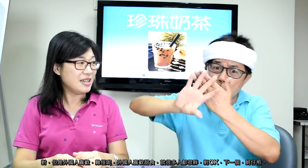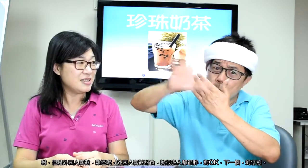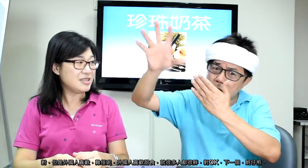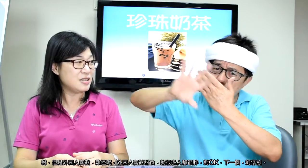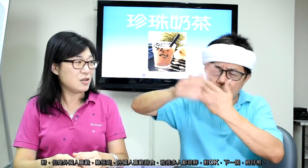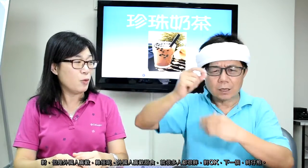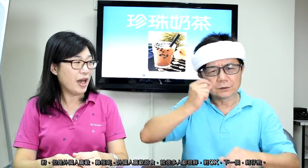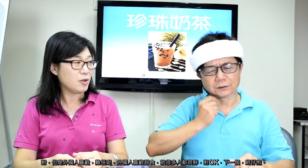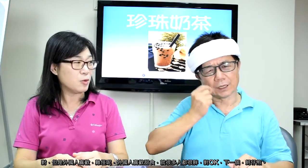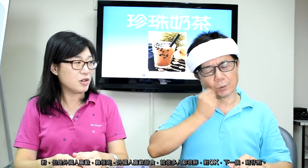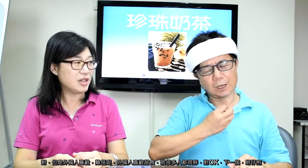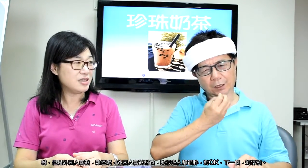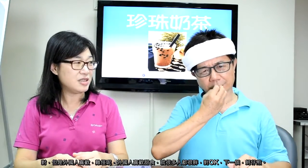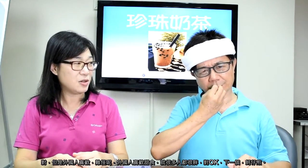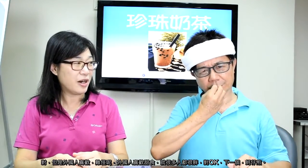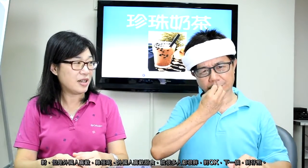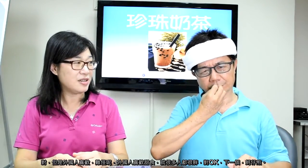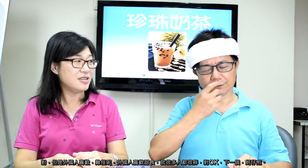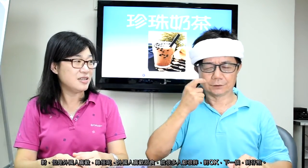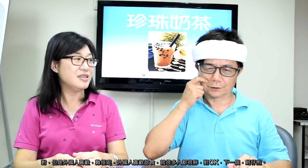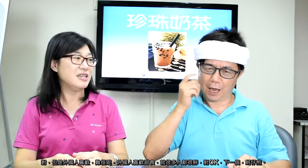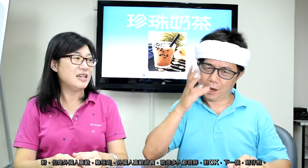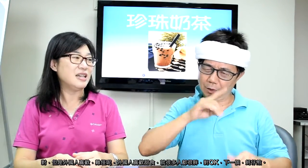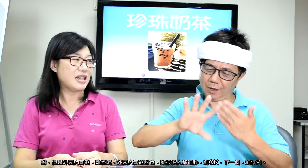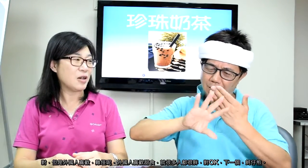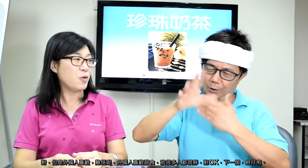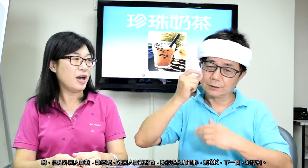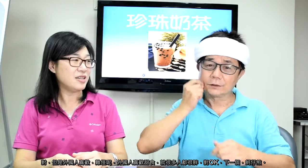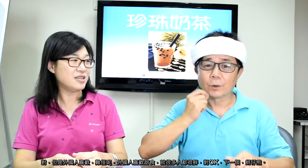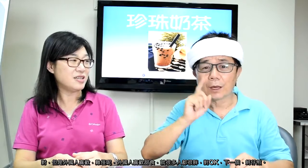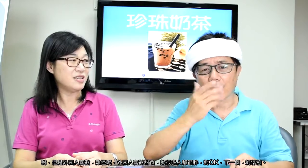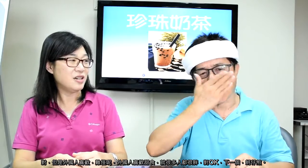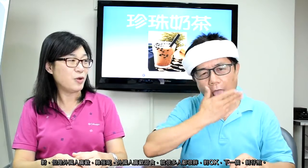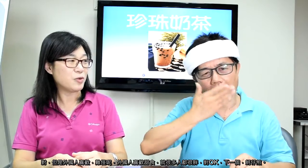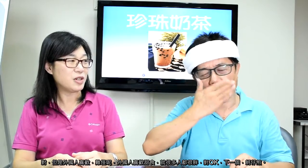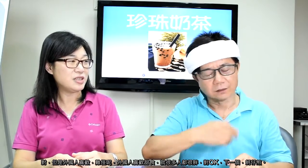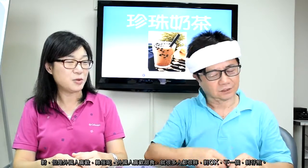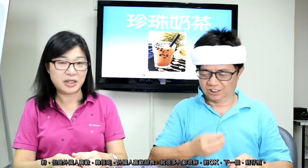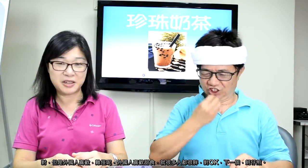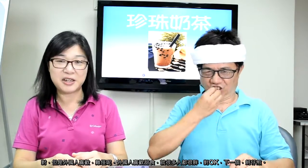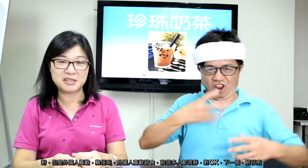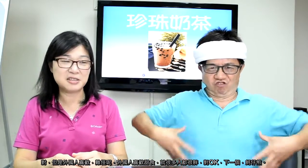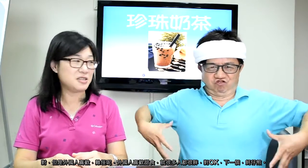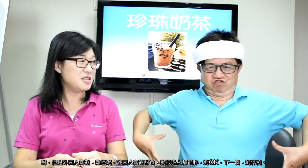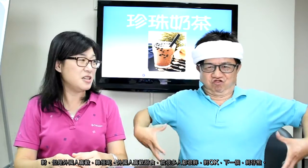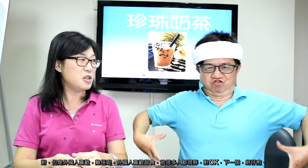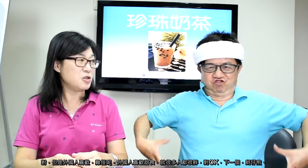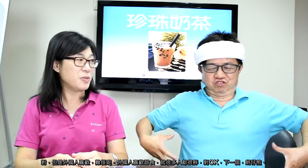但是外国人喜欢，难怪呢，外国人喜欢甜食，就很